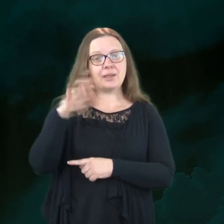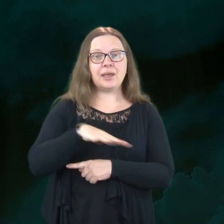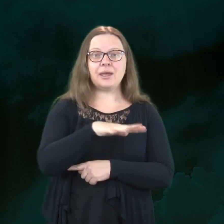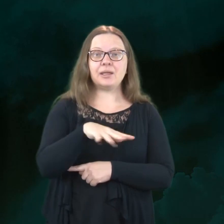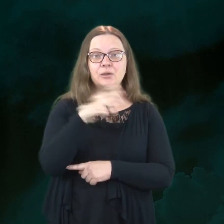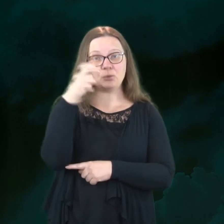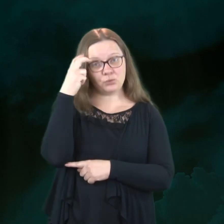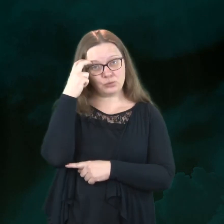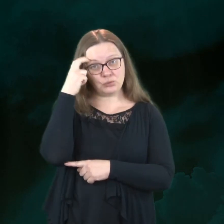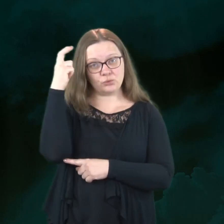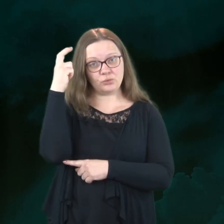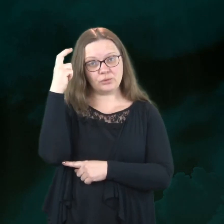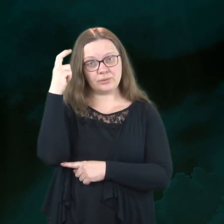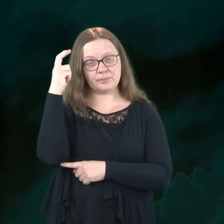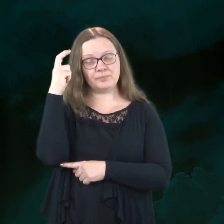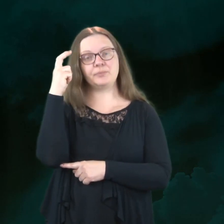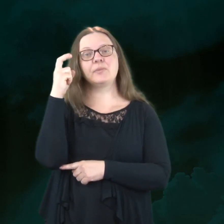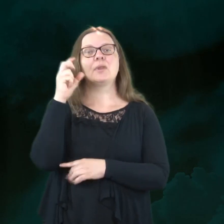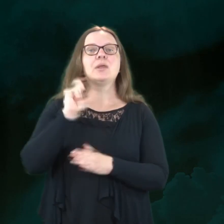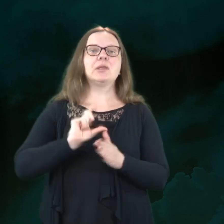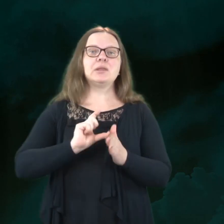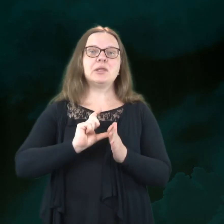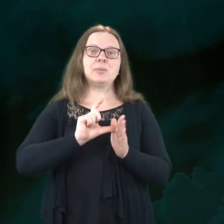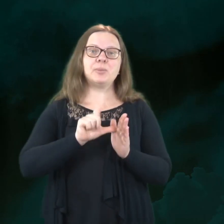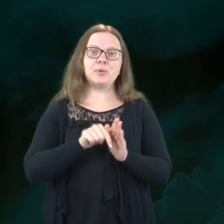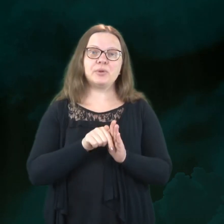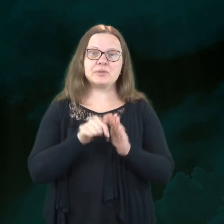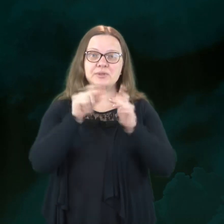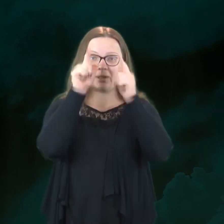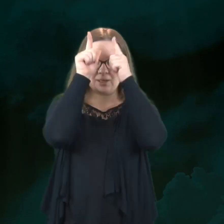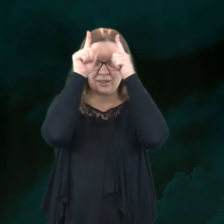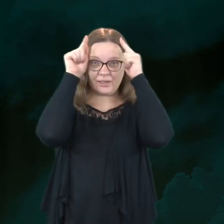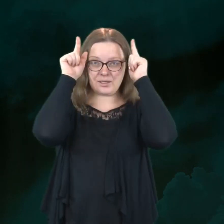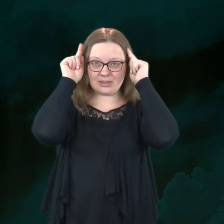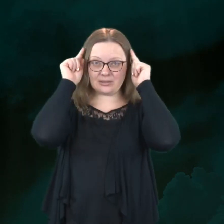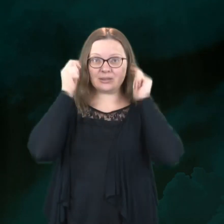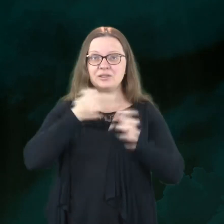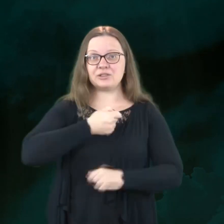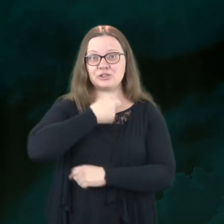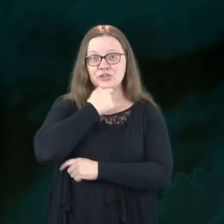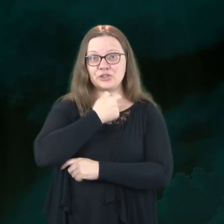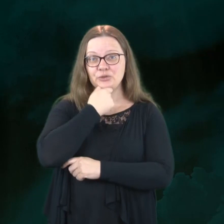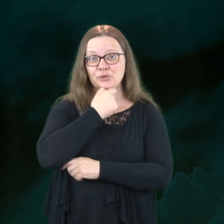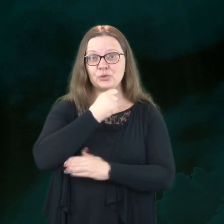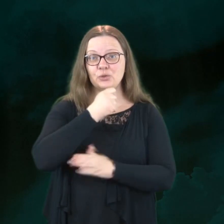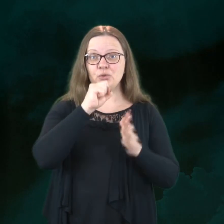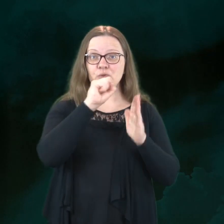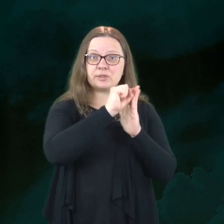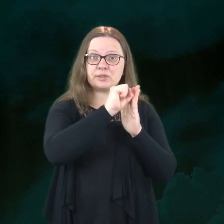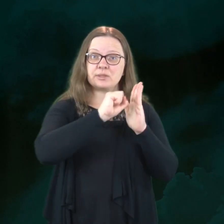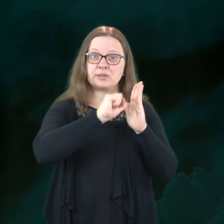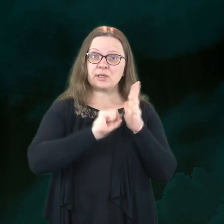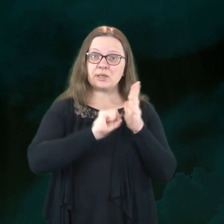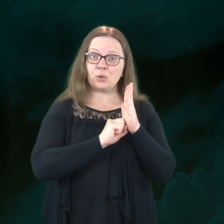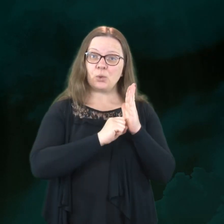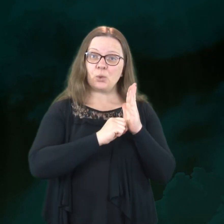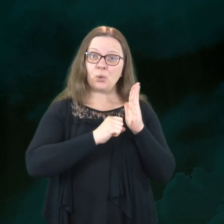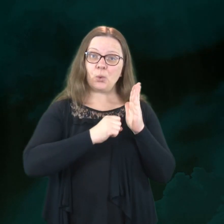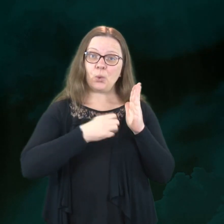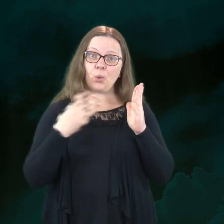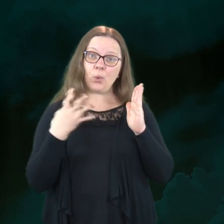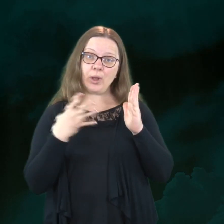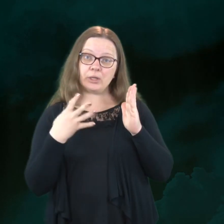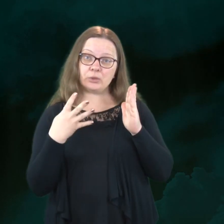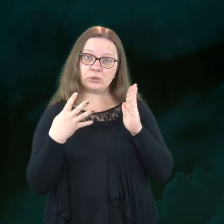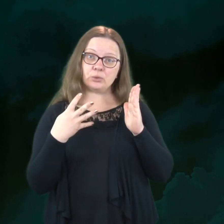período clássico da Grécia Antiga, já nos séculos IV, III antes